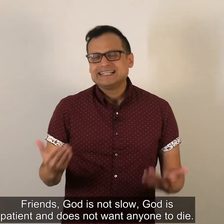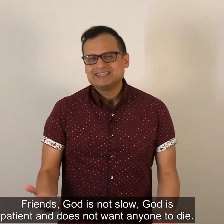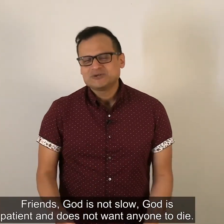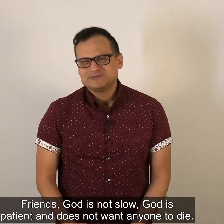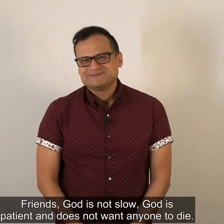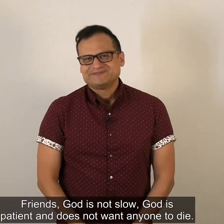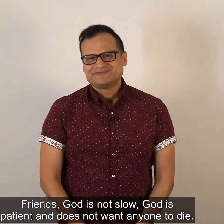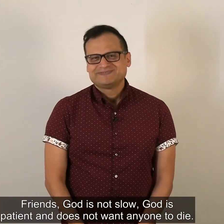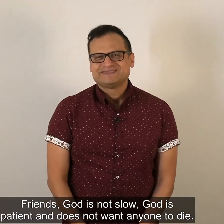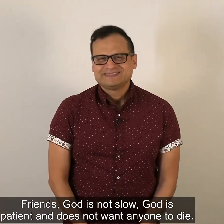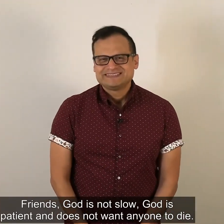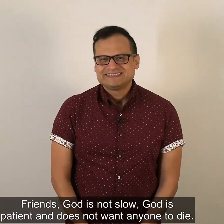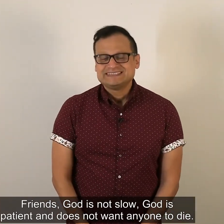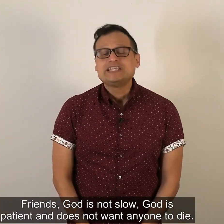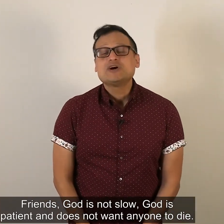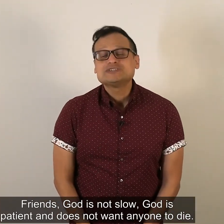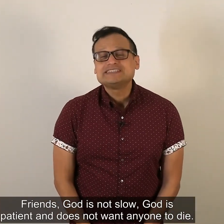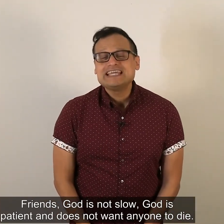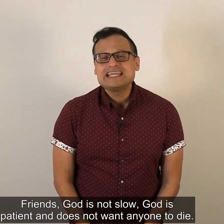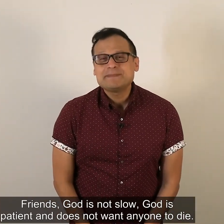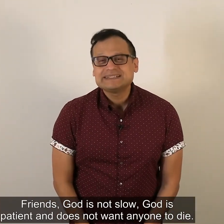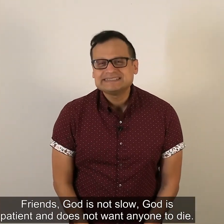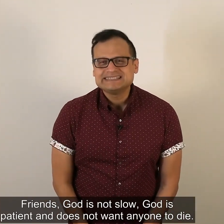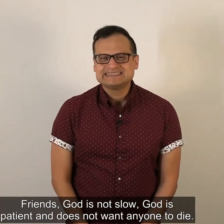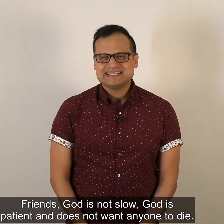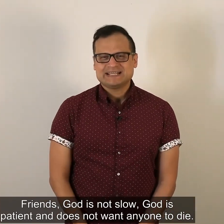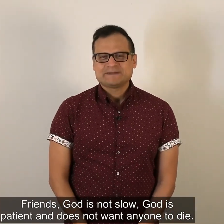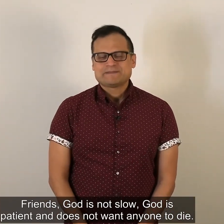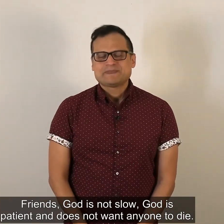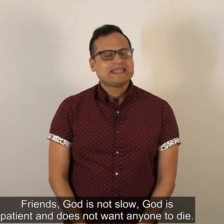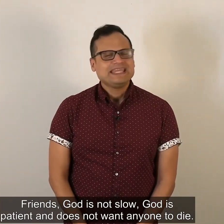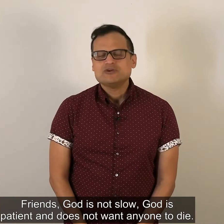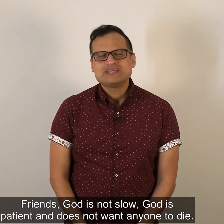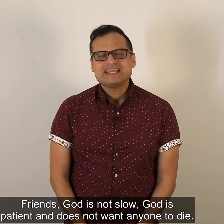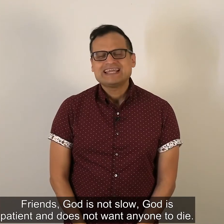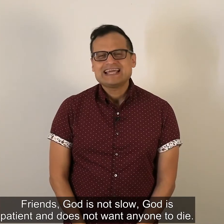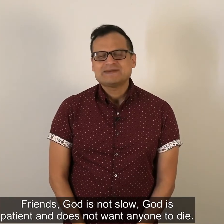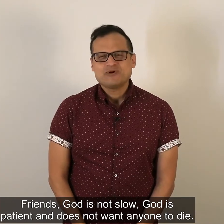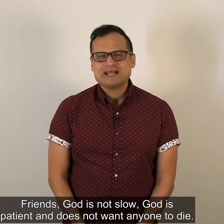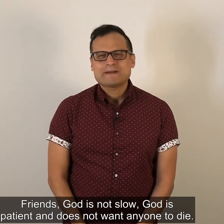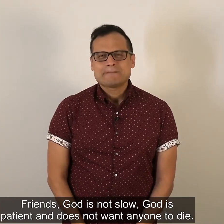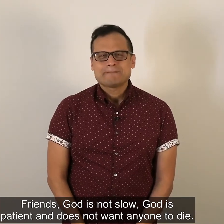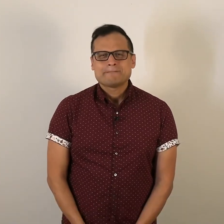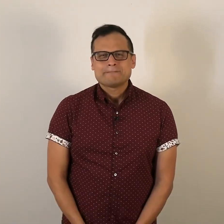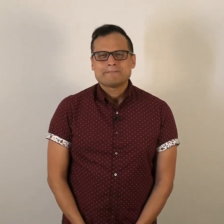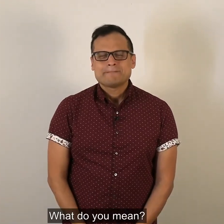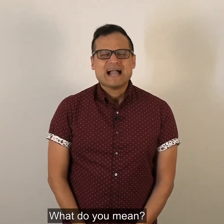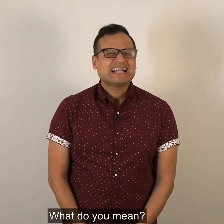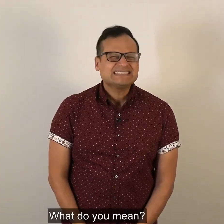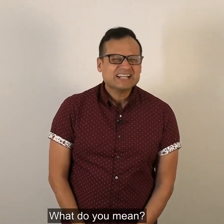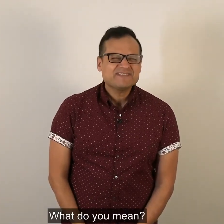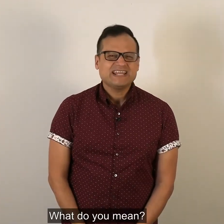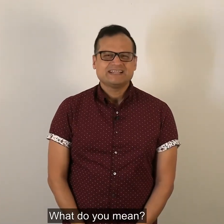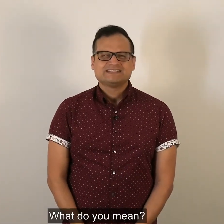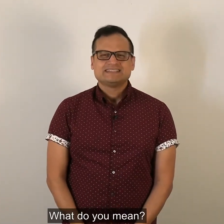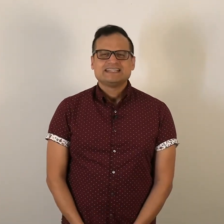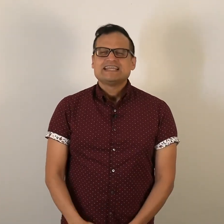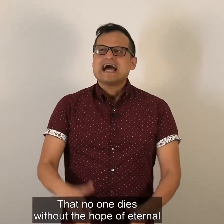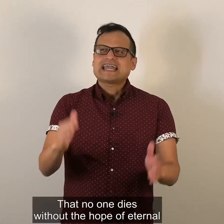lento. Dios tiene paciencia y no quiere que nadie muera. ¿A qué se refiere? A que